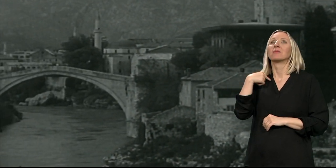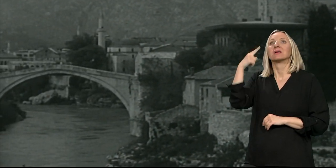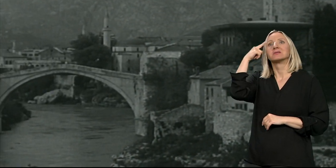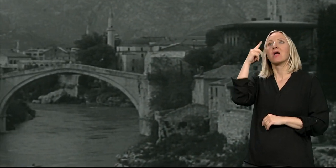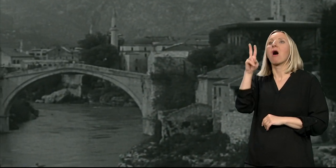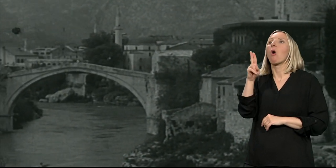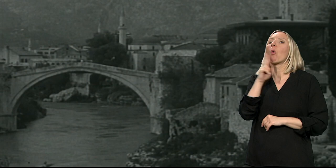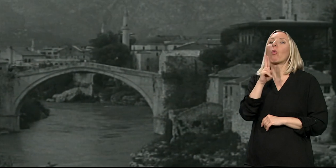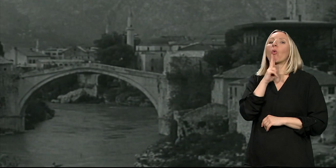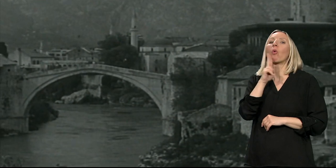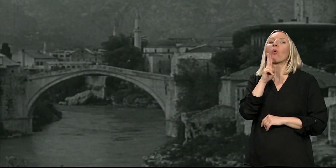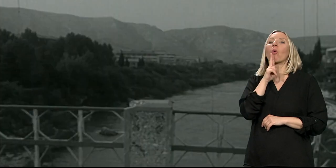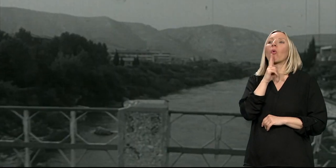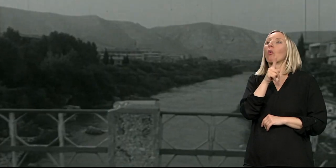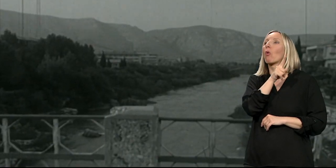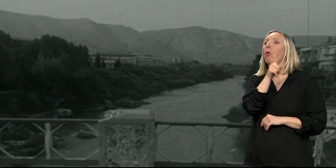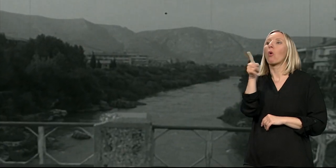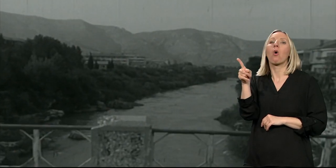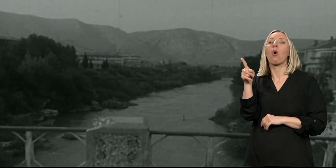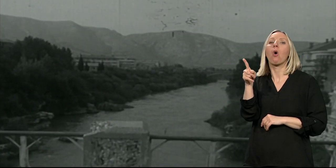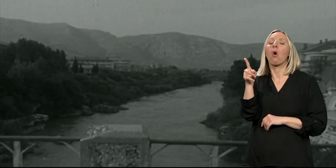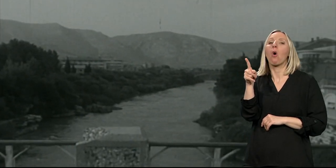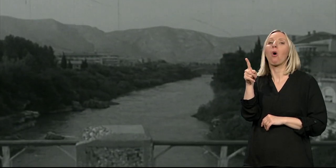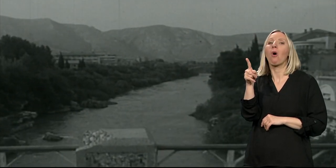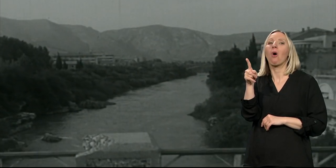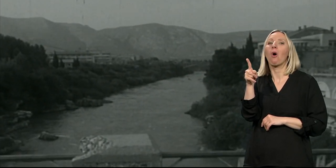ko to u meni,